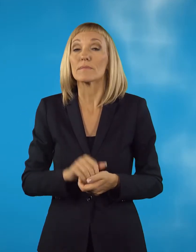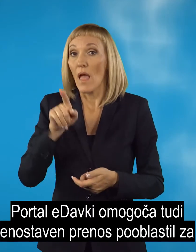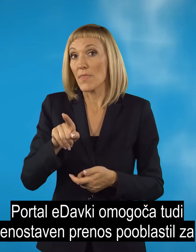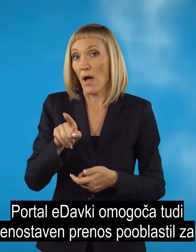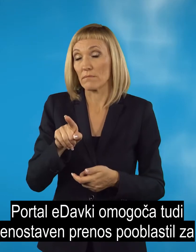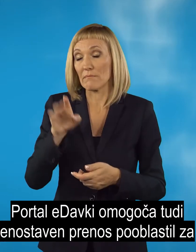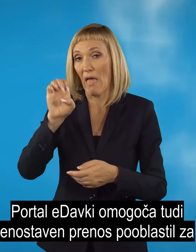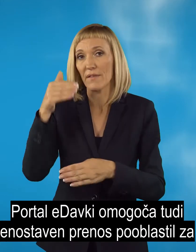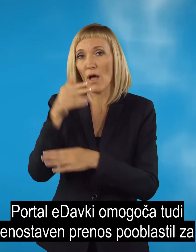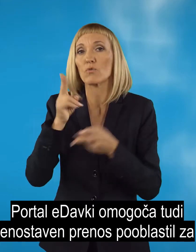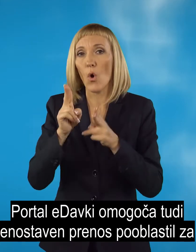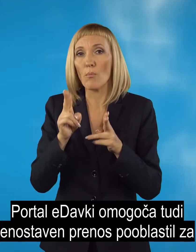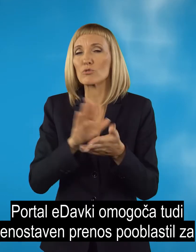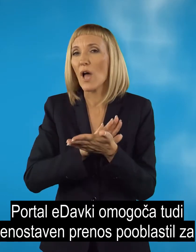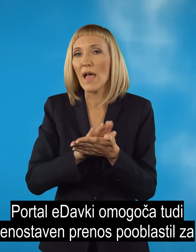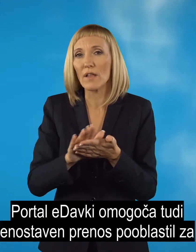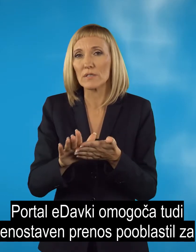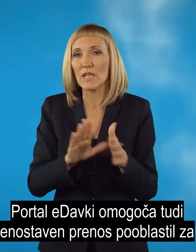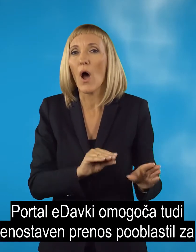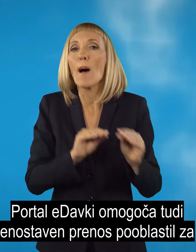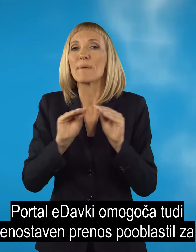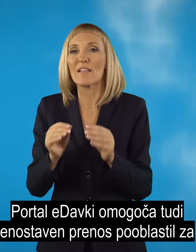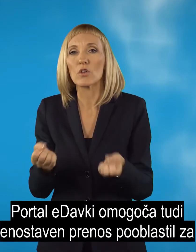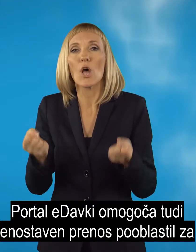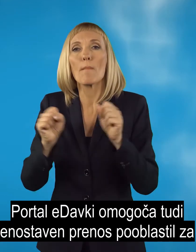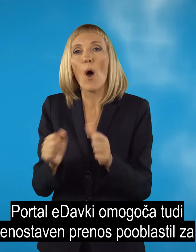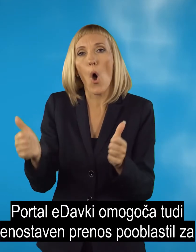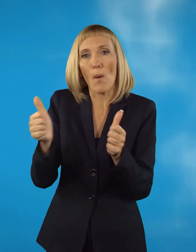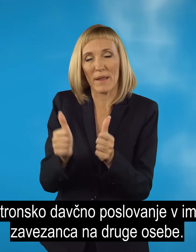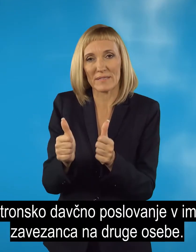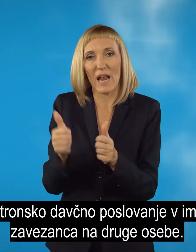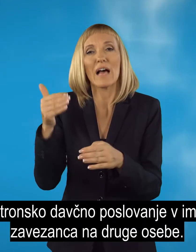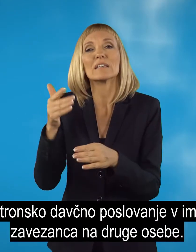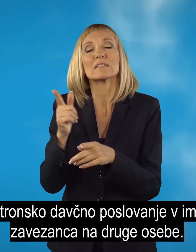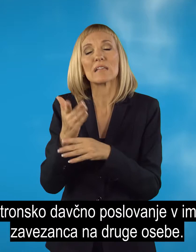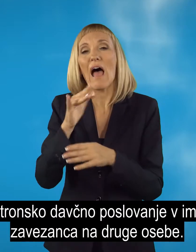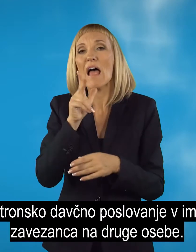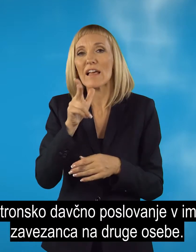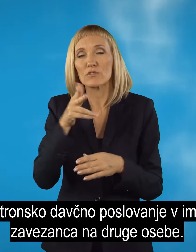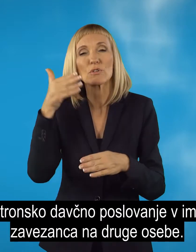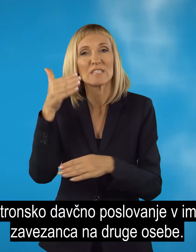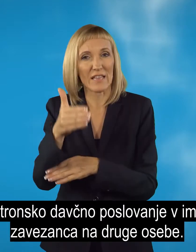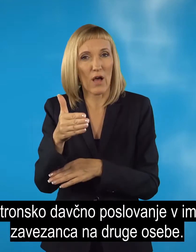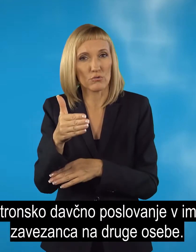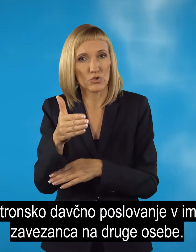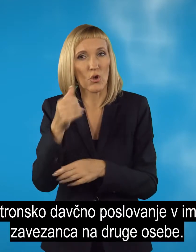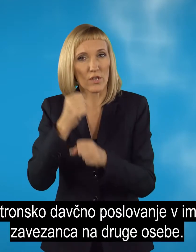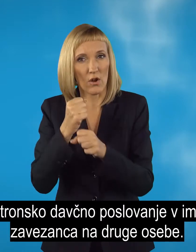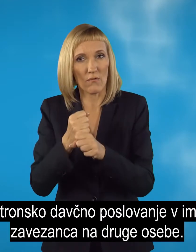Portal e-davki omogoča tudi enostaven prenos pooblastil za elektronsko davčno poslovanje v imenu zavezanca